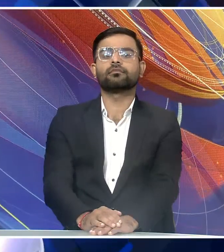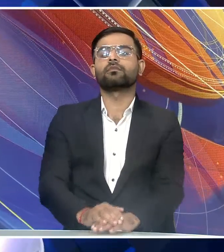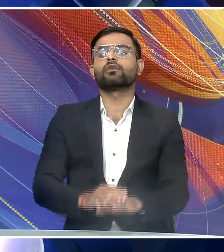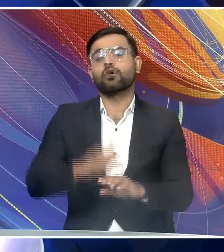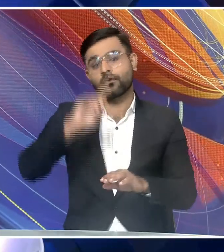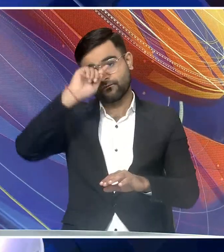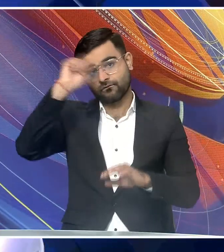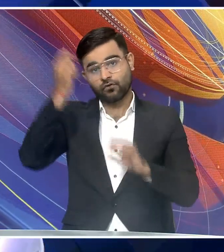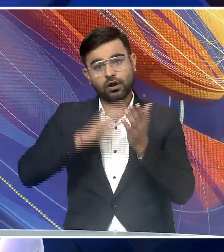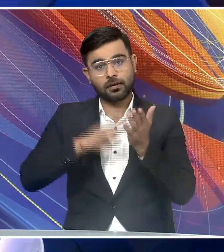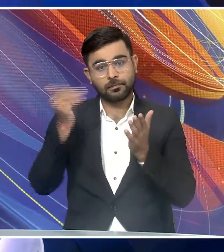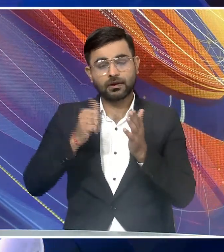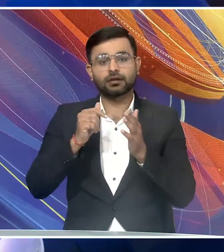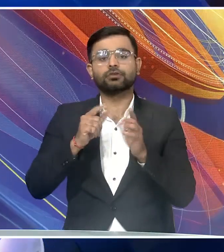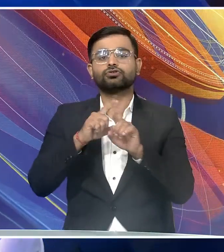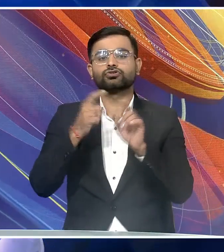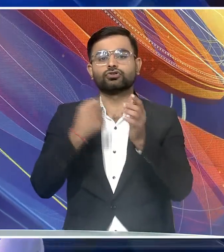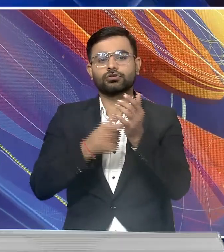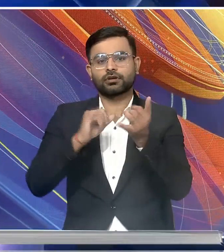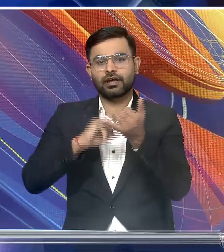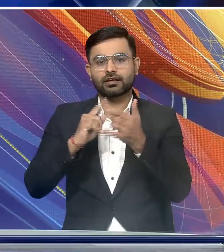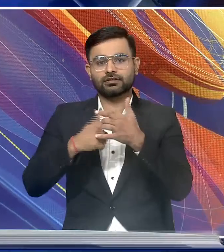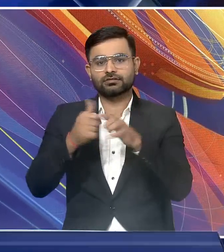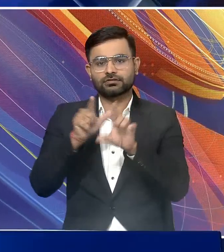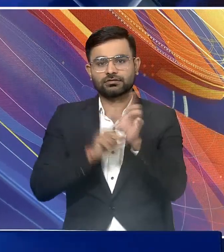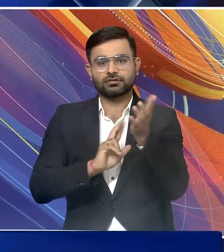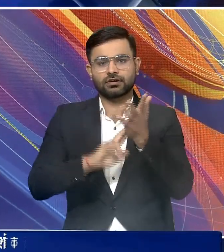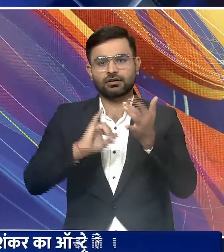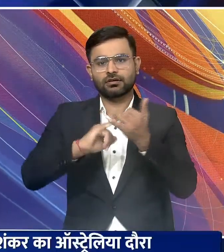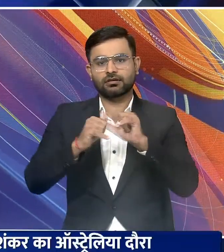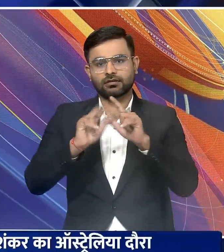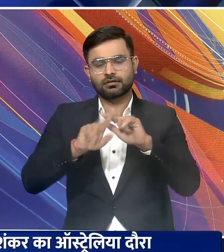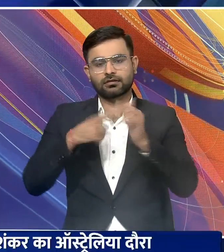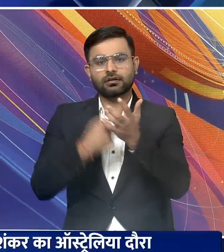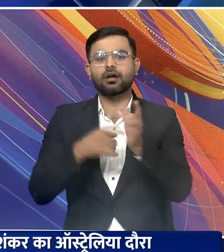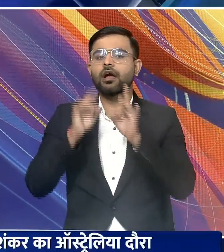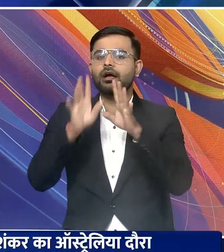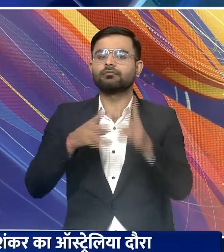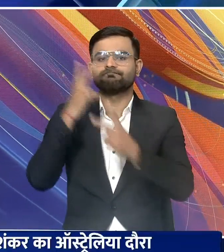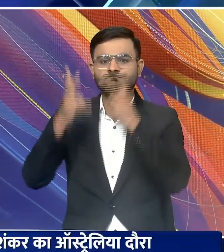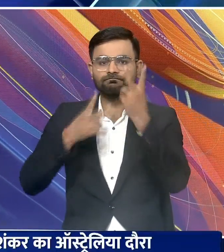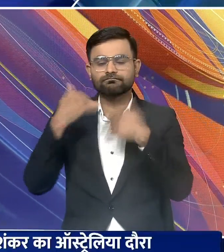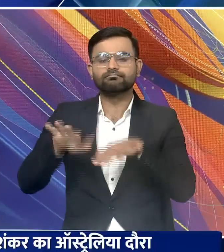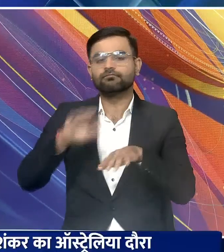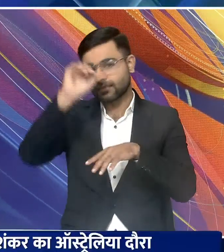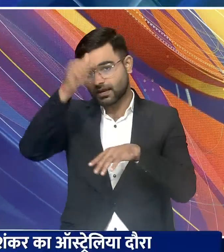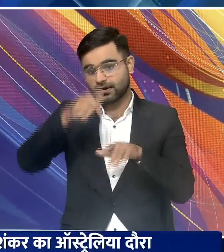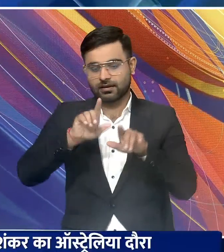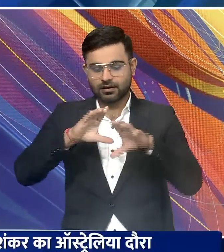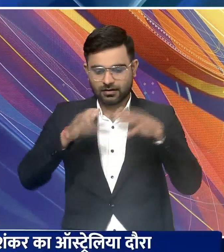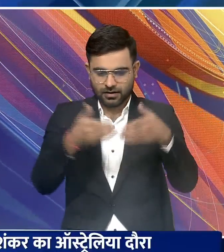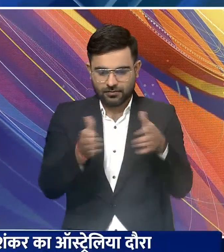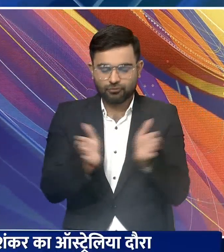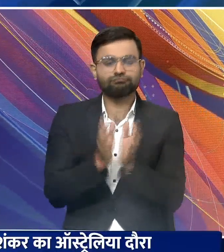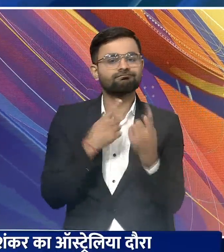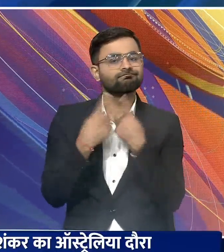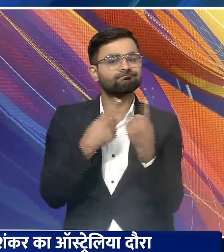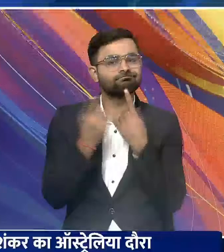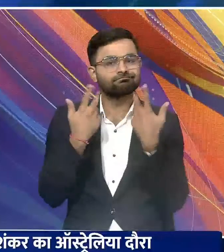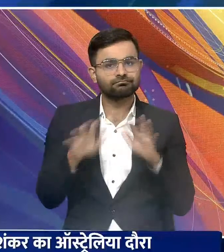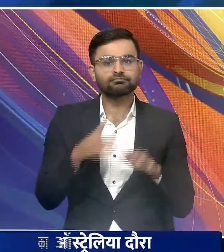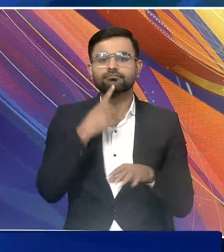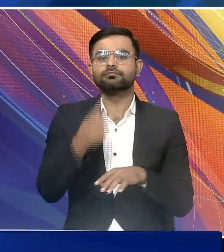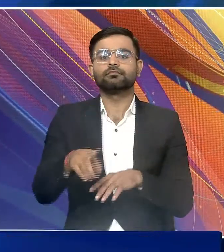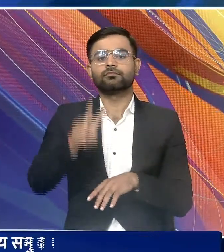विदेश मंत्री डॉ एस जयशंकर ऑस्ट्रेलिया के दौरे पर हैं, जहां उन्होंने सिडनी में भारतीय समुदाय के साथ बातचीत की।